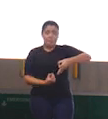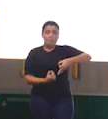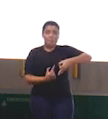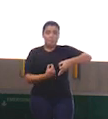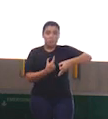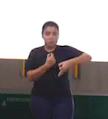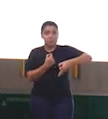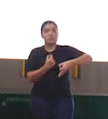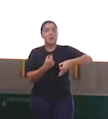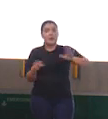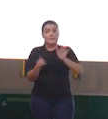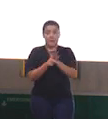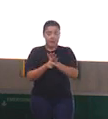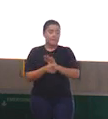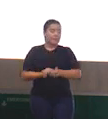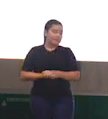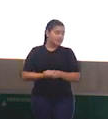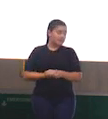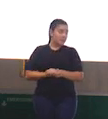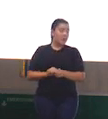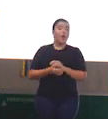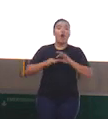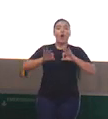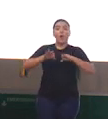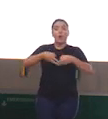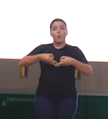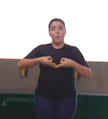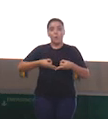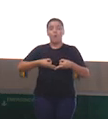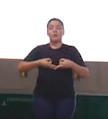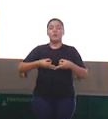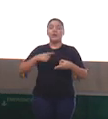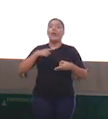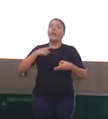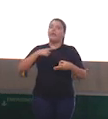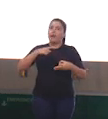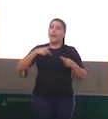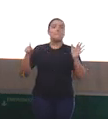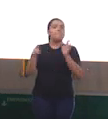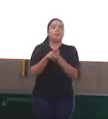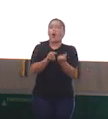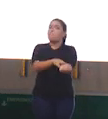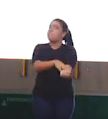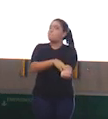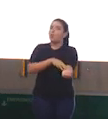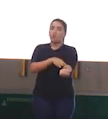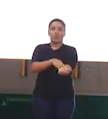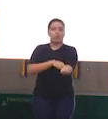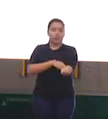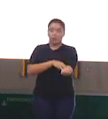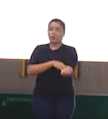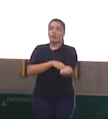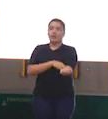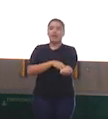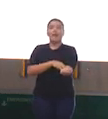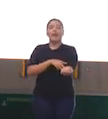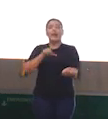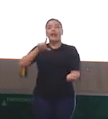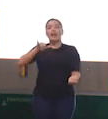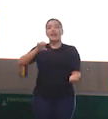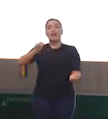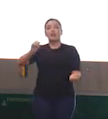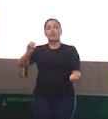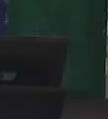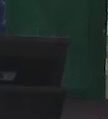Às tubas. O útero, ele é um órgão musculoso, é um músculo, né? Músculo liso, e